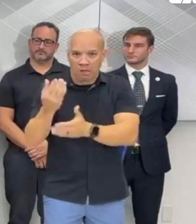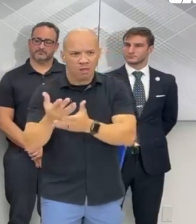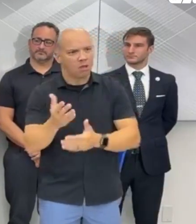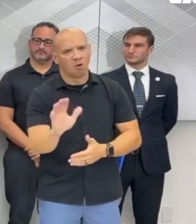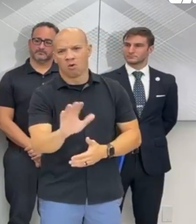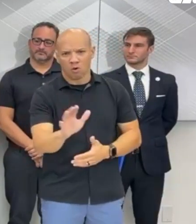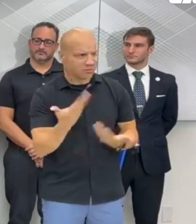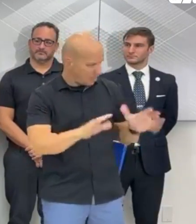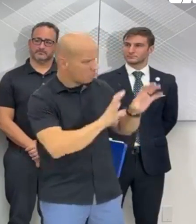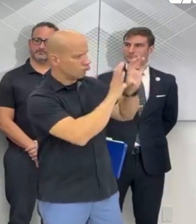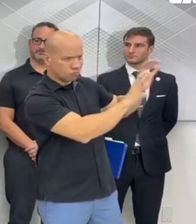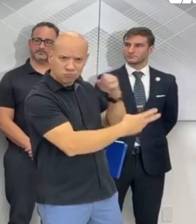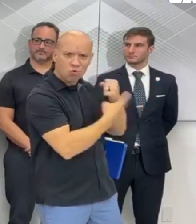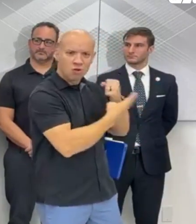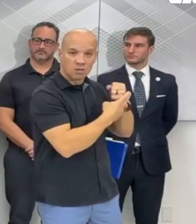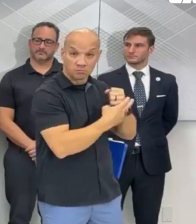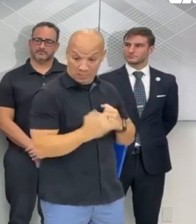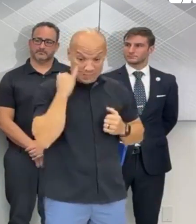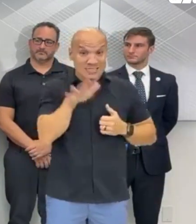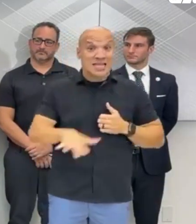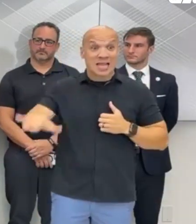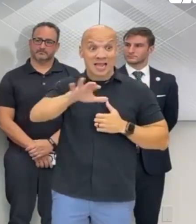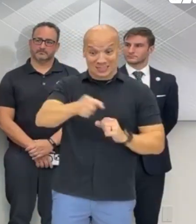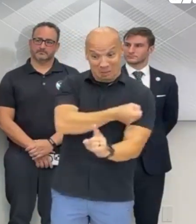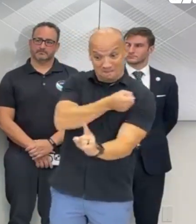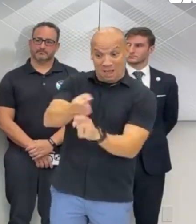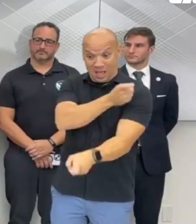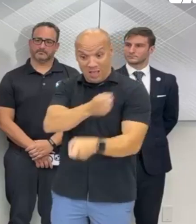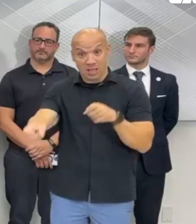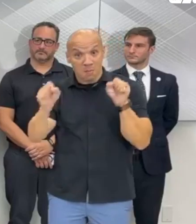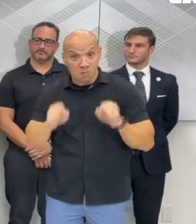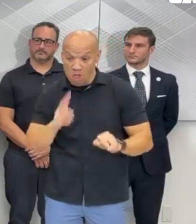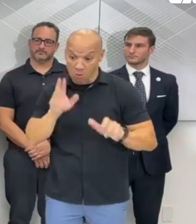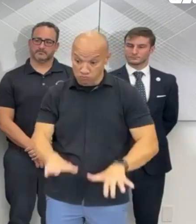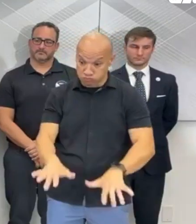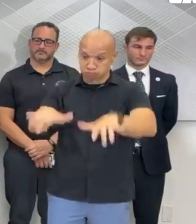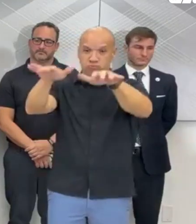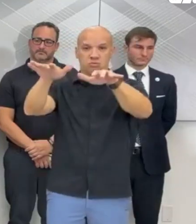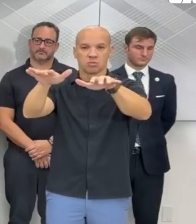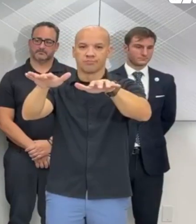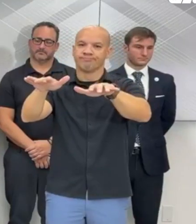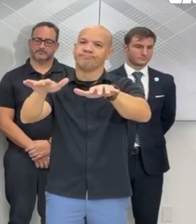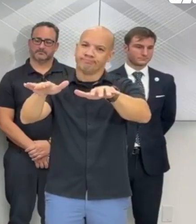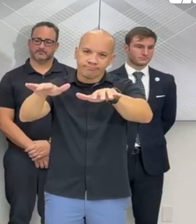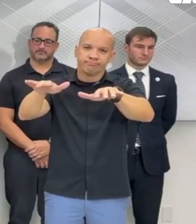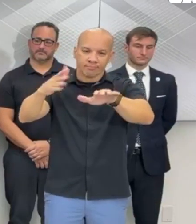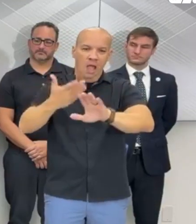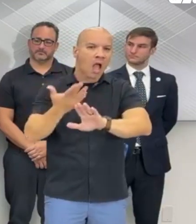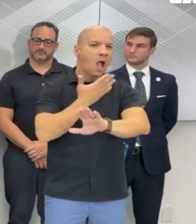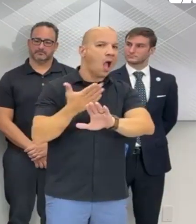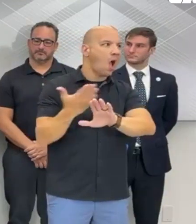vulnerable, donde tú vives en un lugar que ya tú sabes que está propenso a inundaciones, debes considerar con